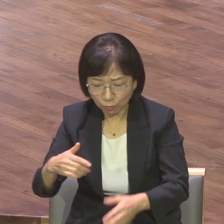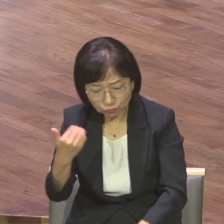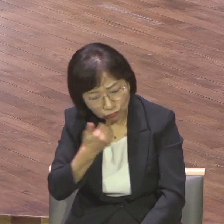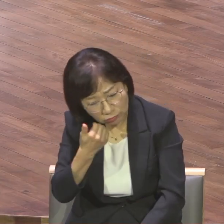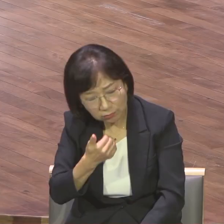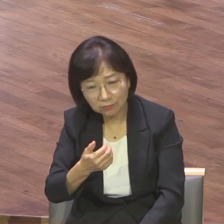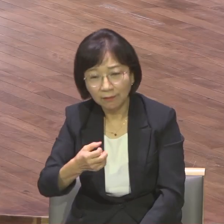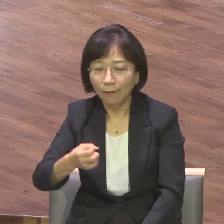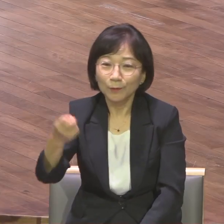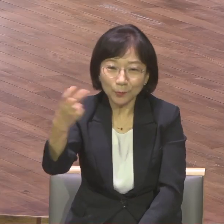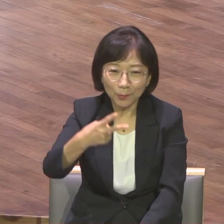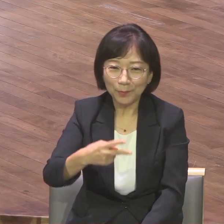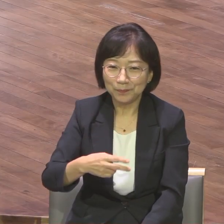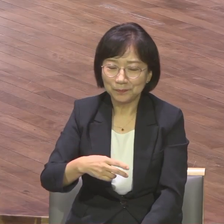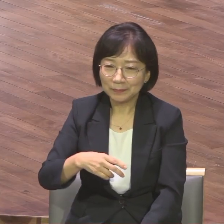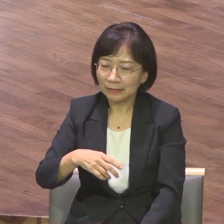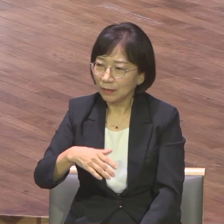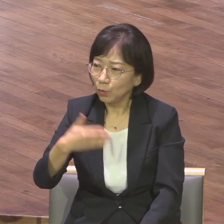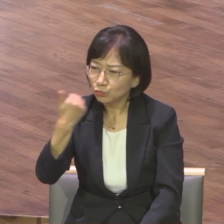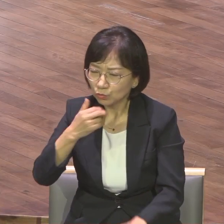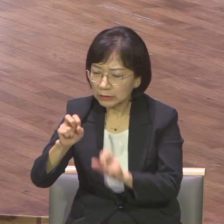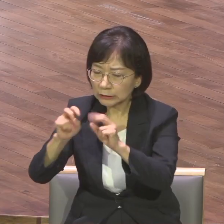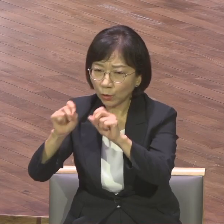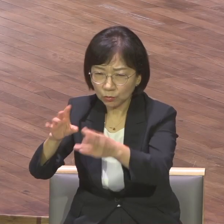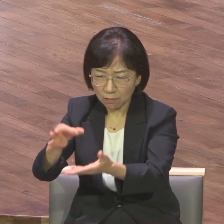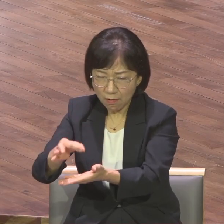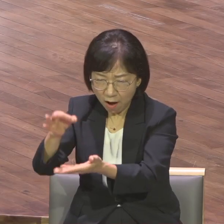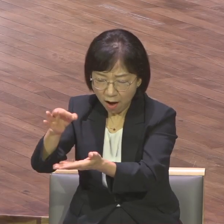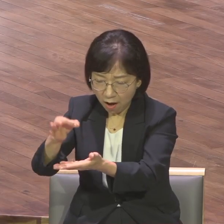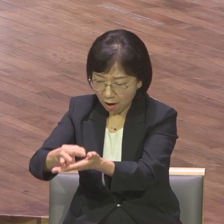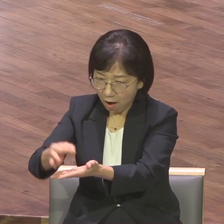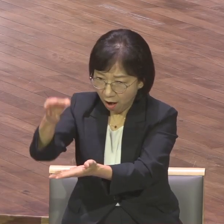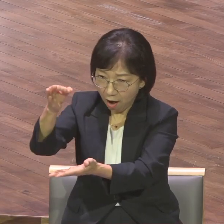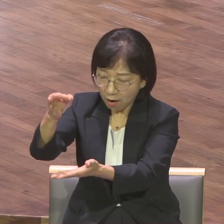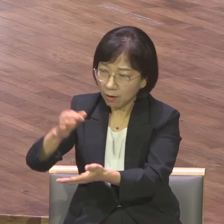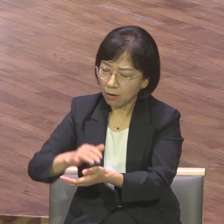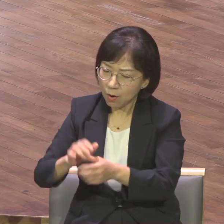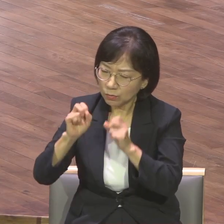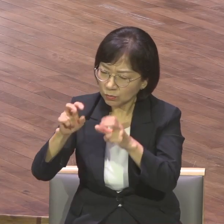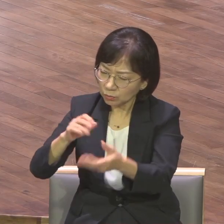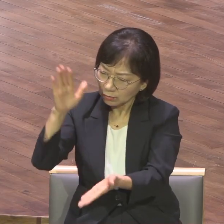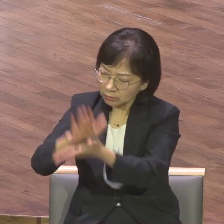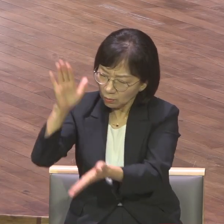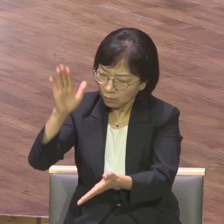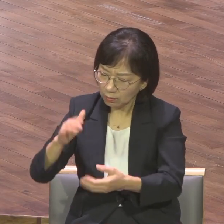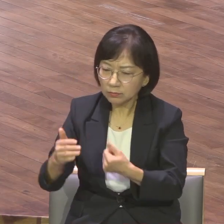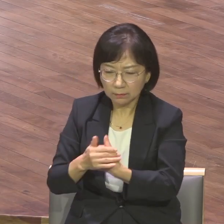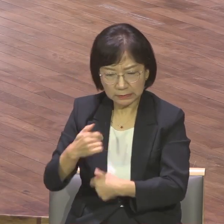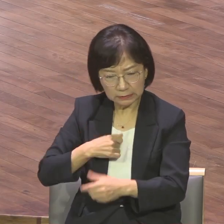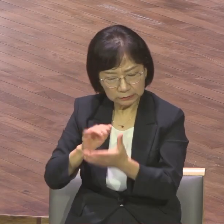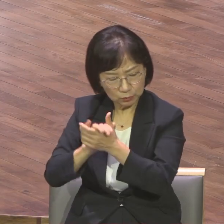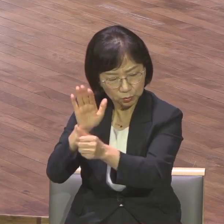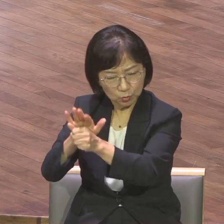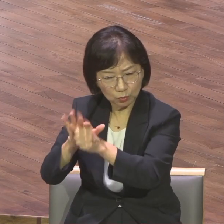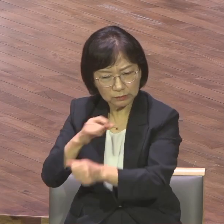또 어느 분이 성교를 제일 많이 해서 이분 어떻게 성교 이런 가슴이 있지? 제가 기도해야 되잖아요. 그런